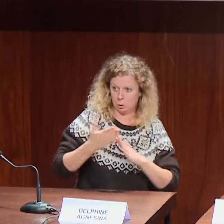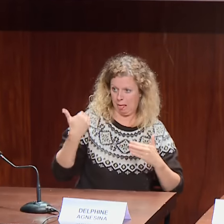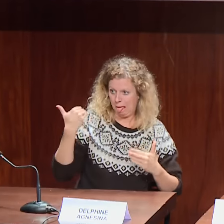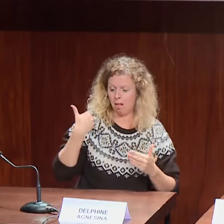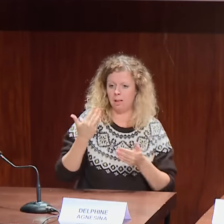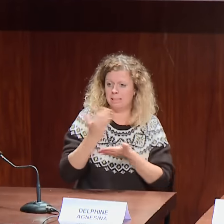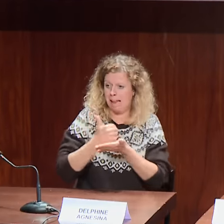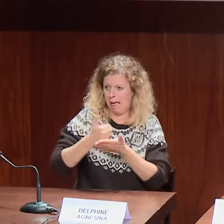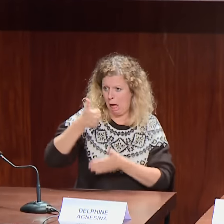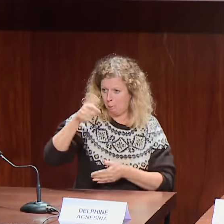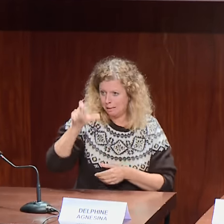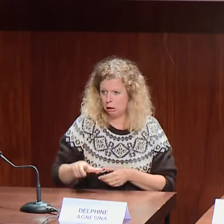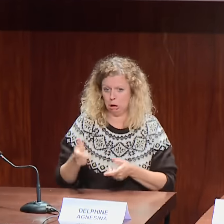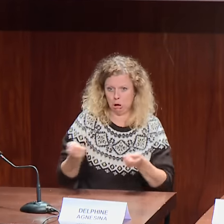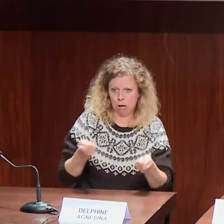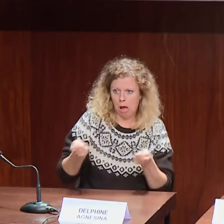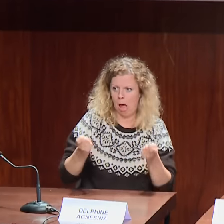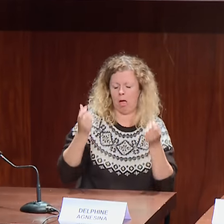Mais